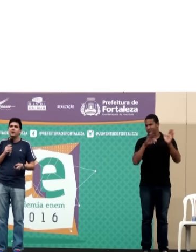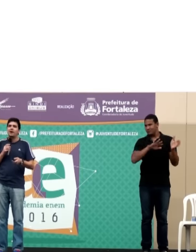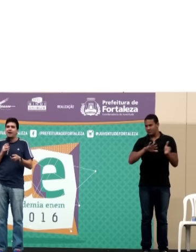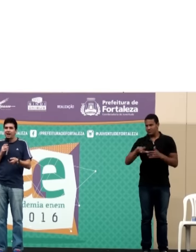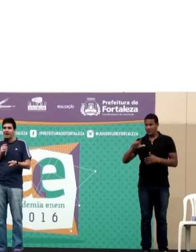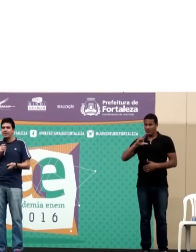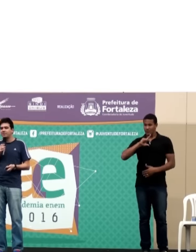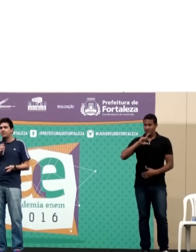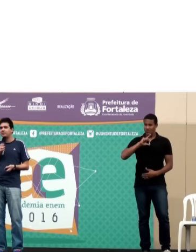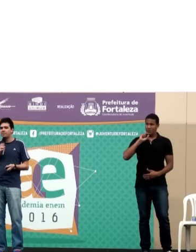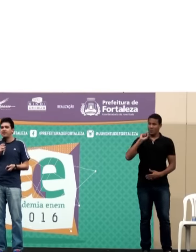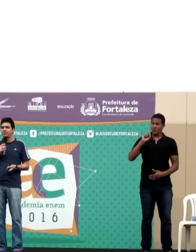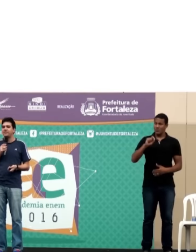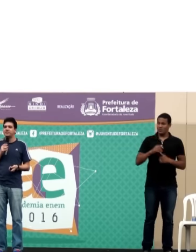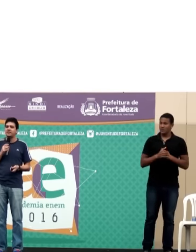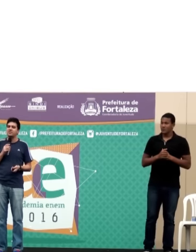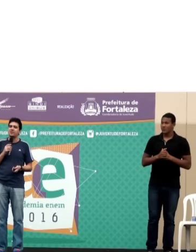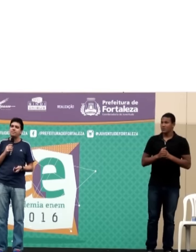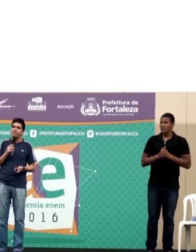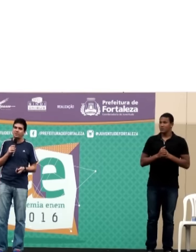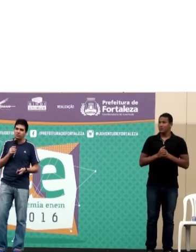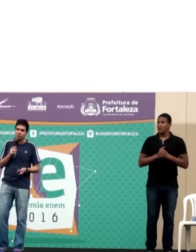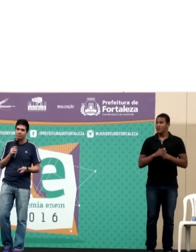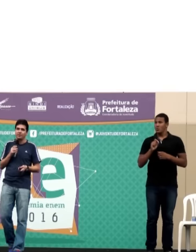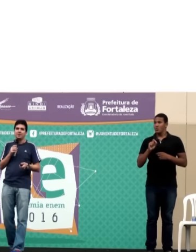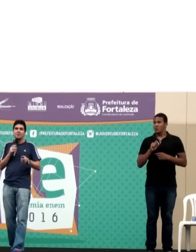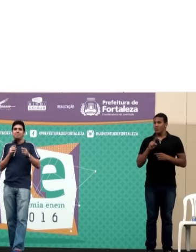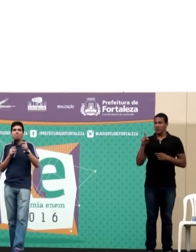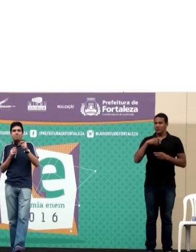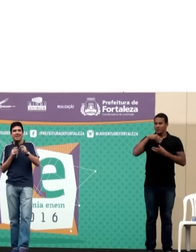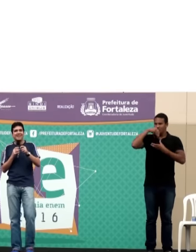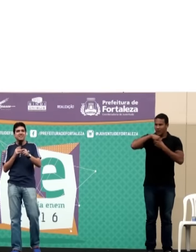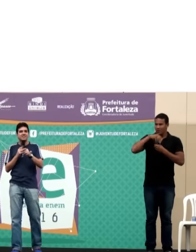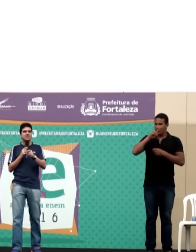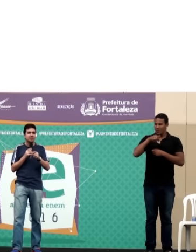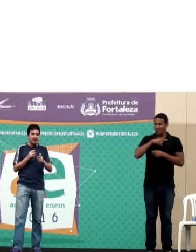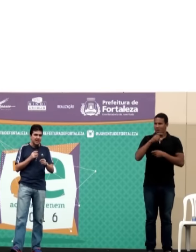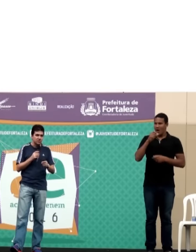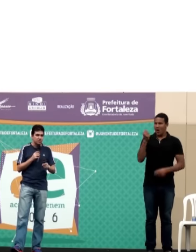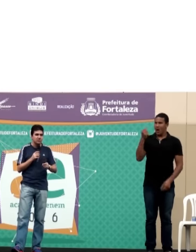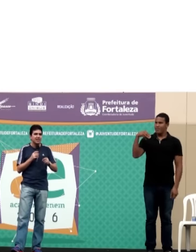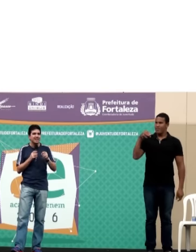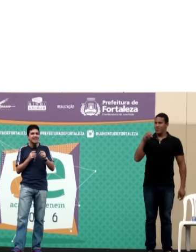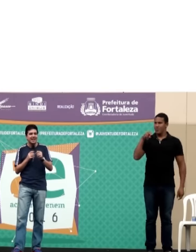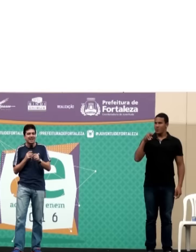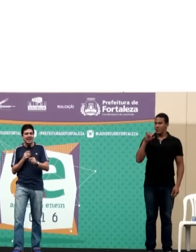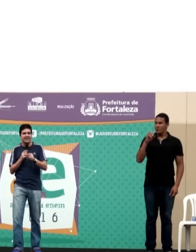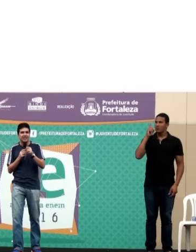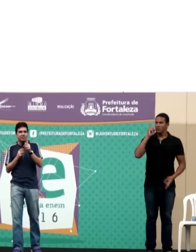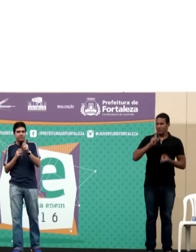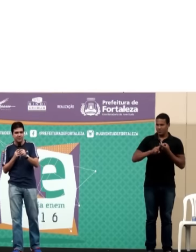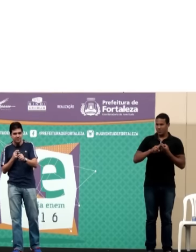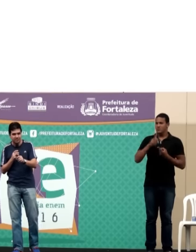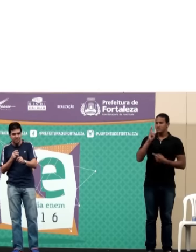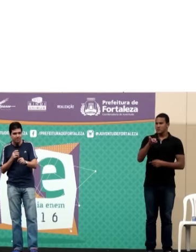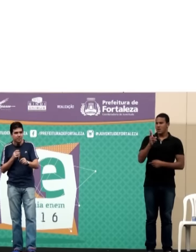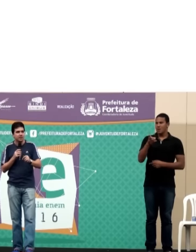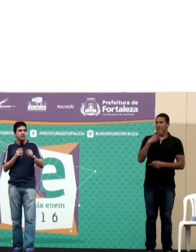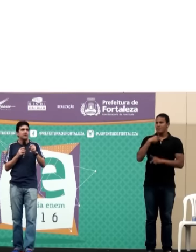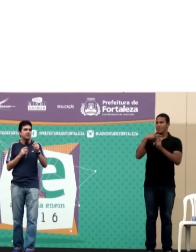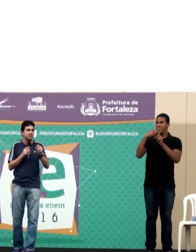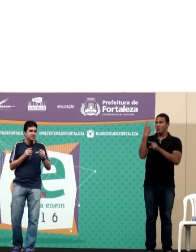amônio, a carga dele também é fixa, é sempre mais 1. Para esses casos em que a carga é